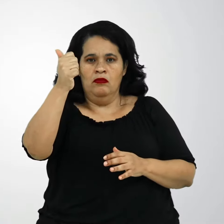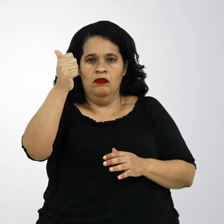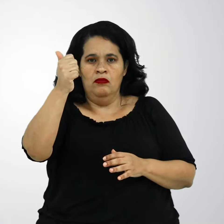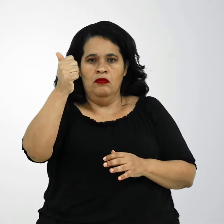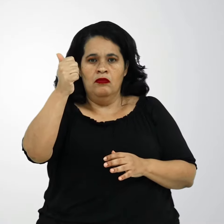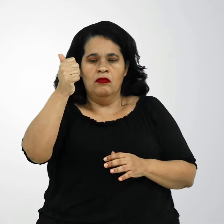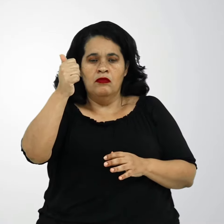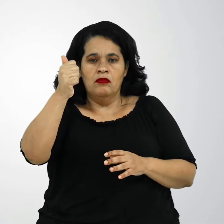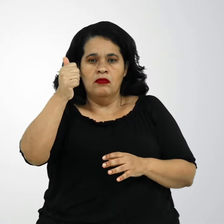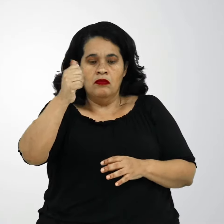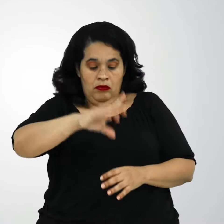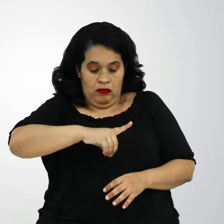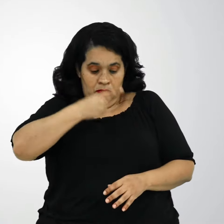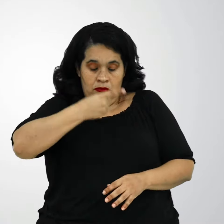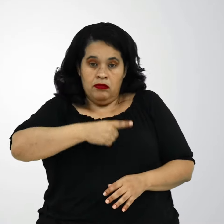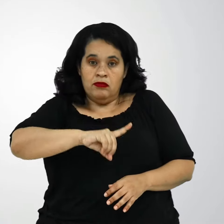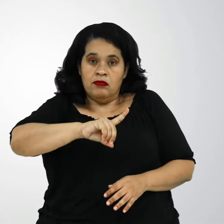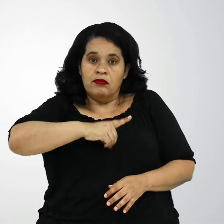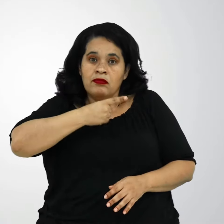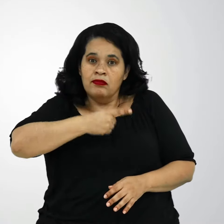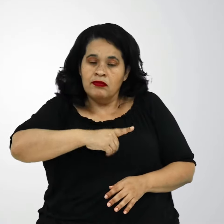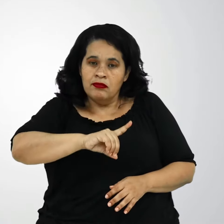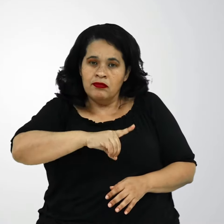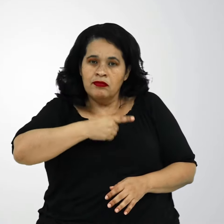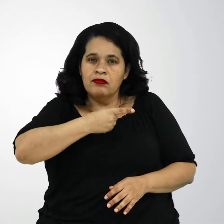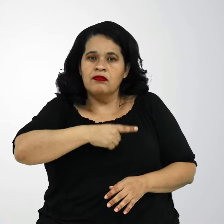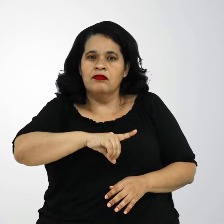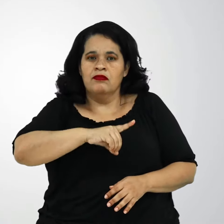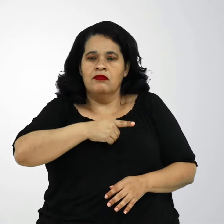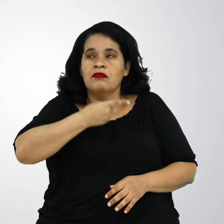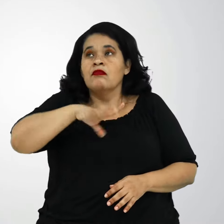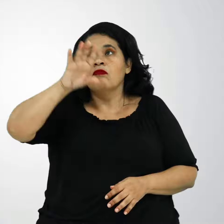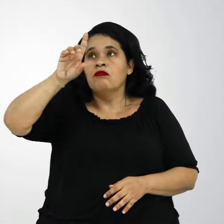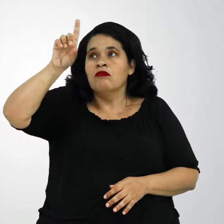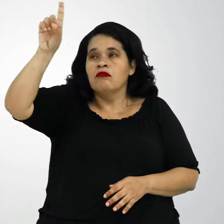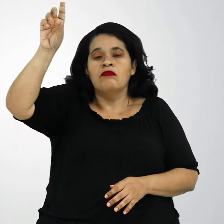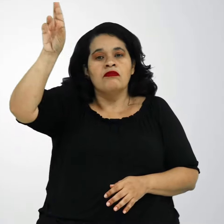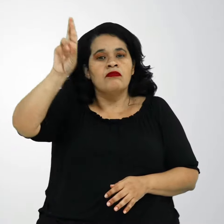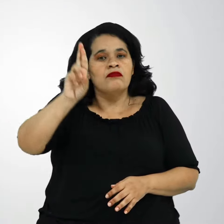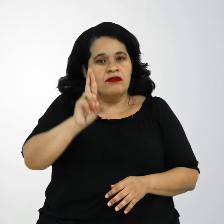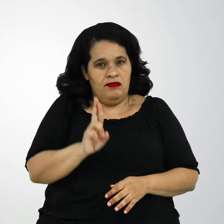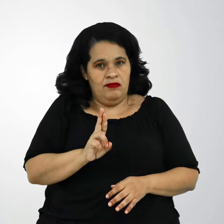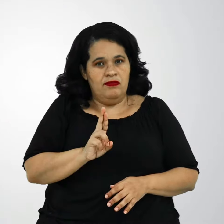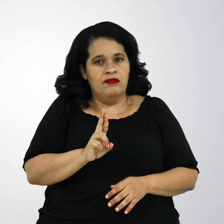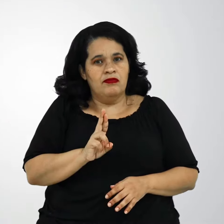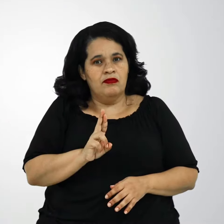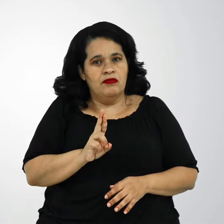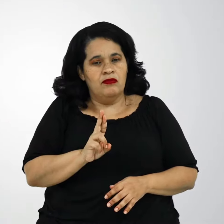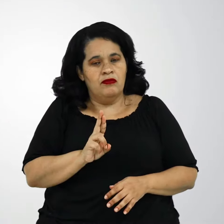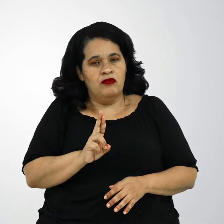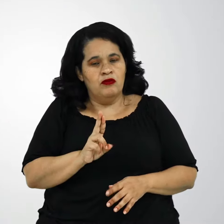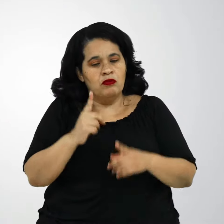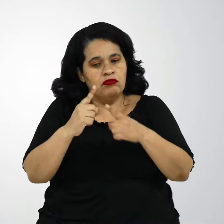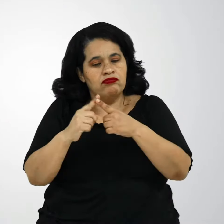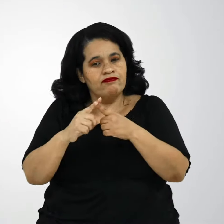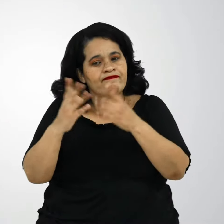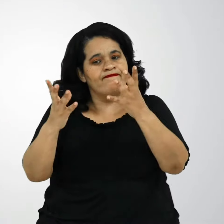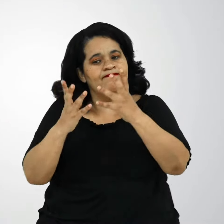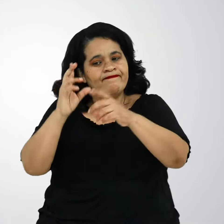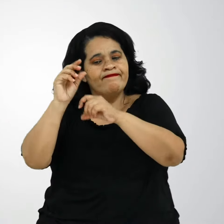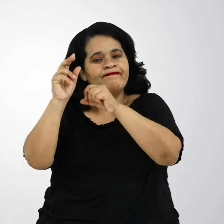para o profeta Daniel. Deus vai dizer para ele de um plano maior que tinha para o seu povo, que aí vai